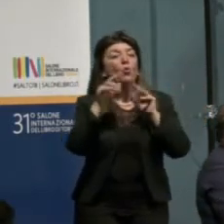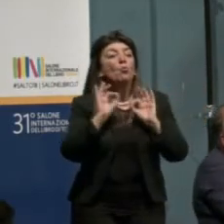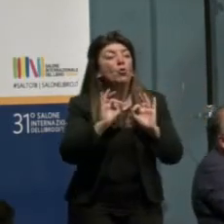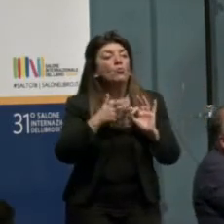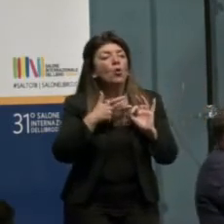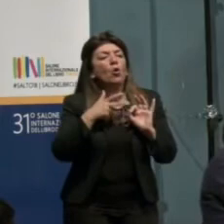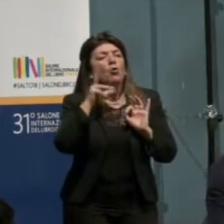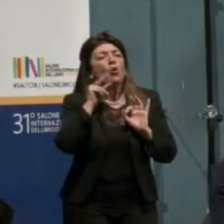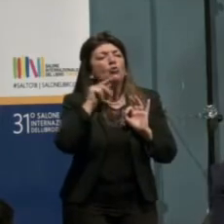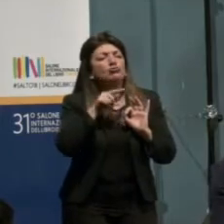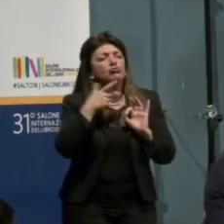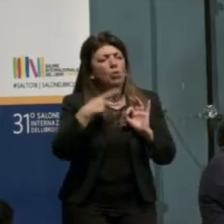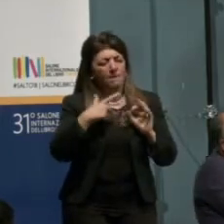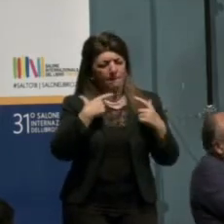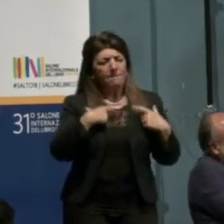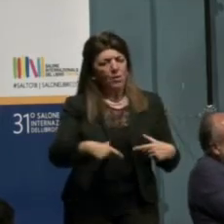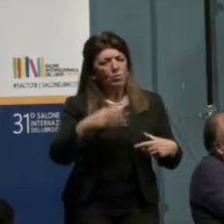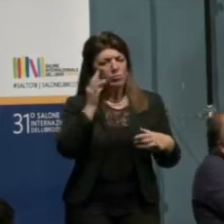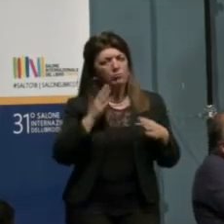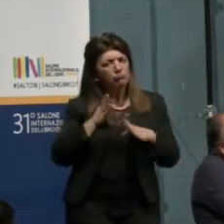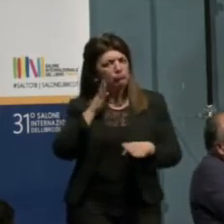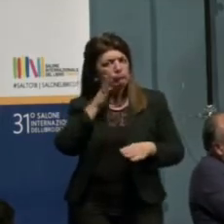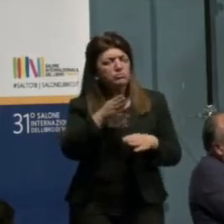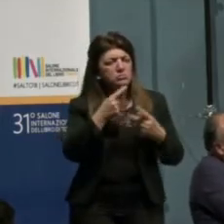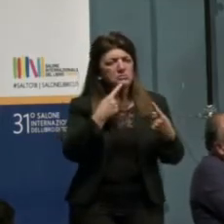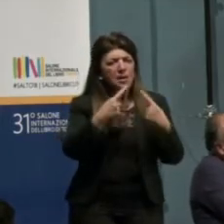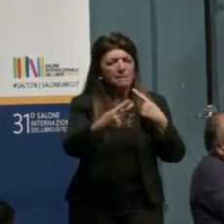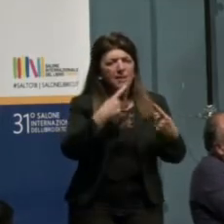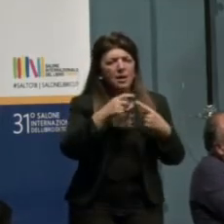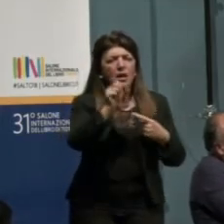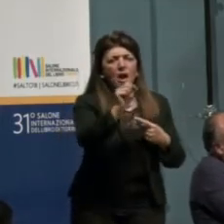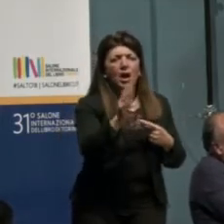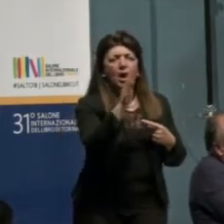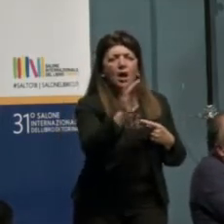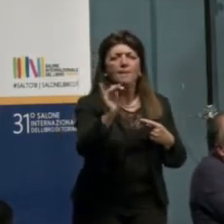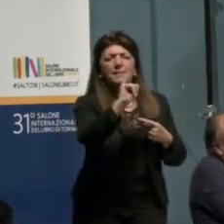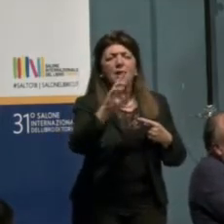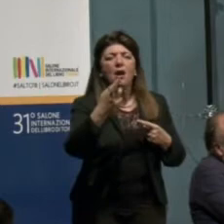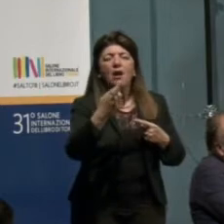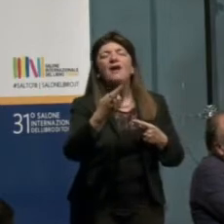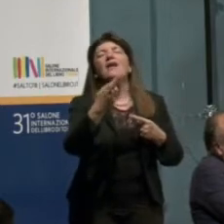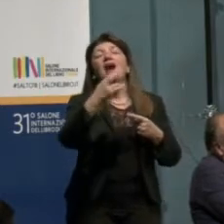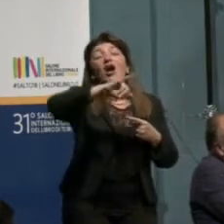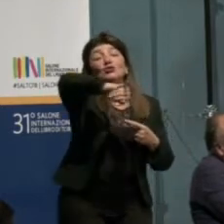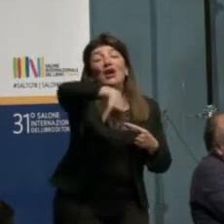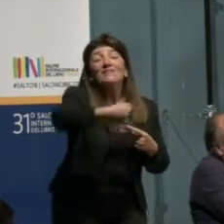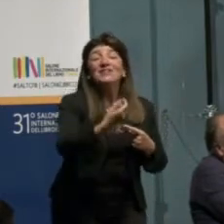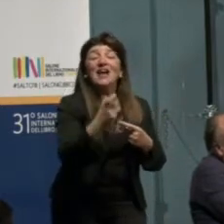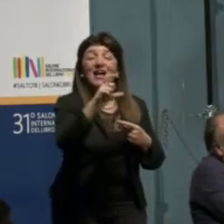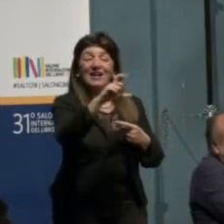andato personalmente a parlare con javier cercas era qui ieri a fare